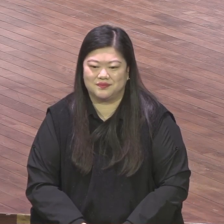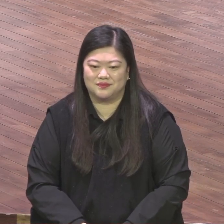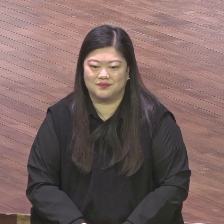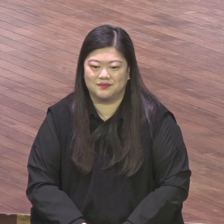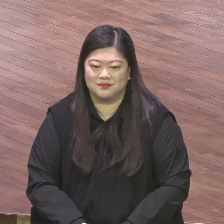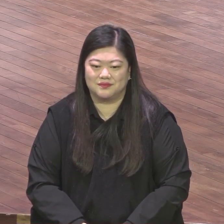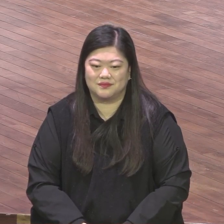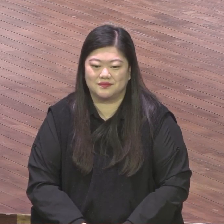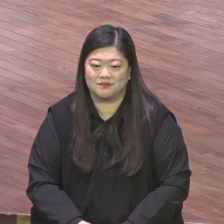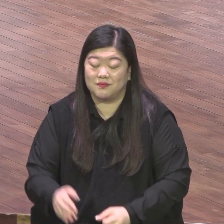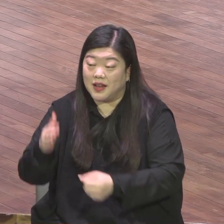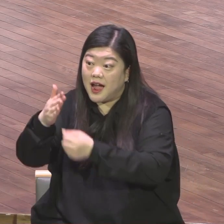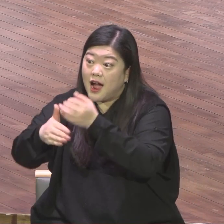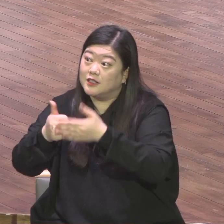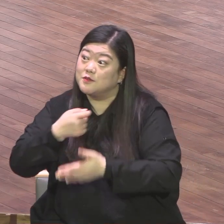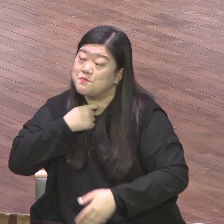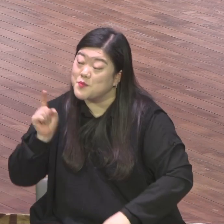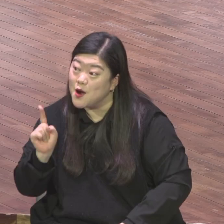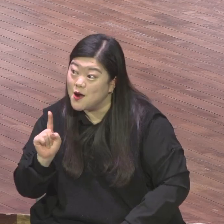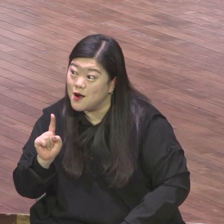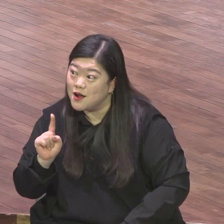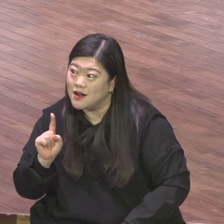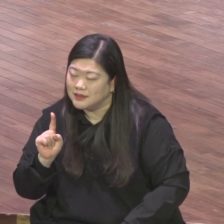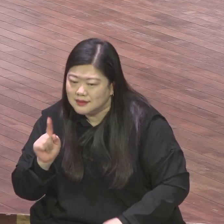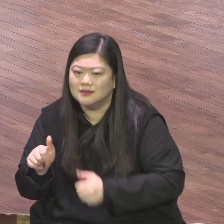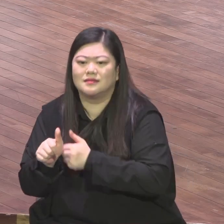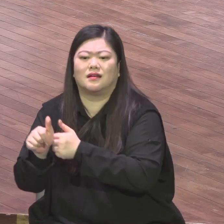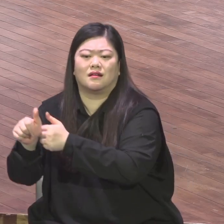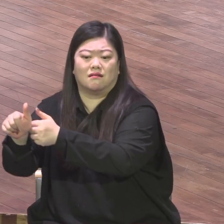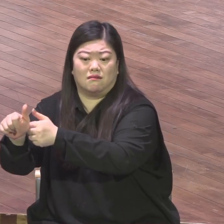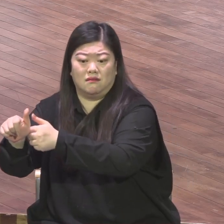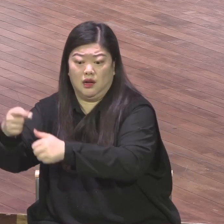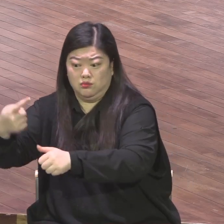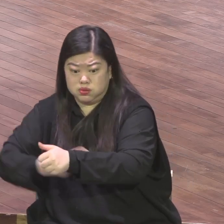영적 본질을 회복하면 나머지 것은 더하여 주신다고 약속했는데